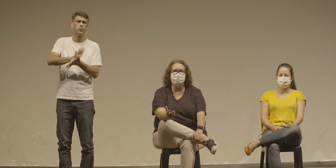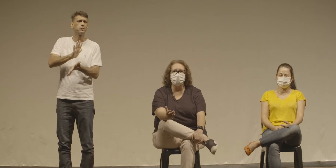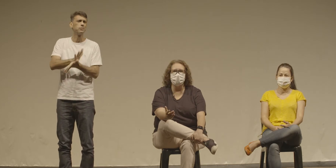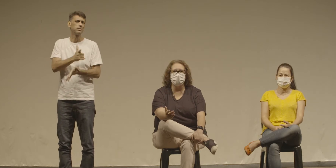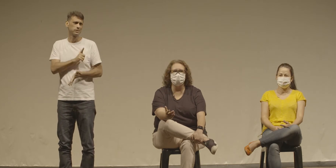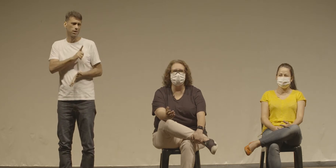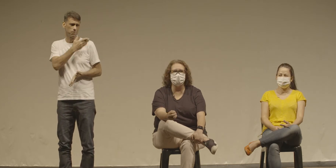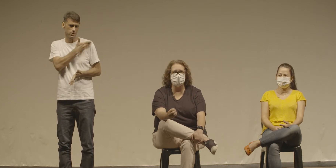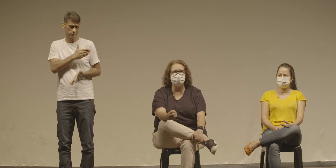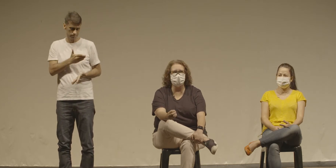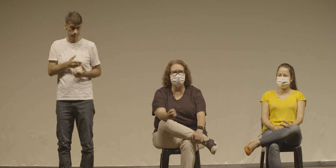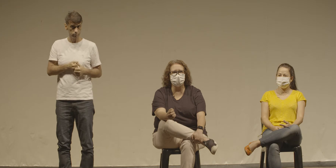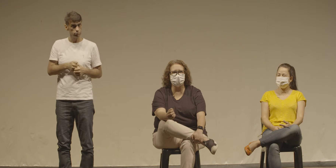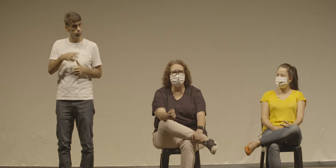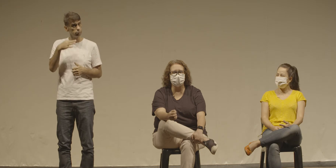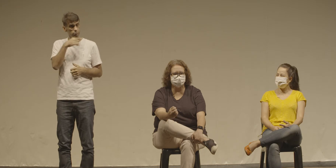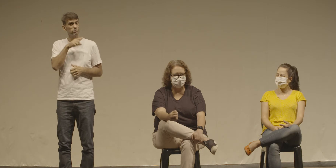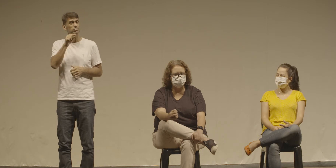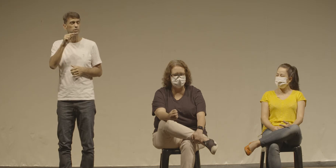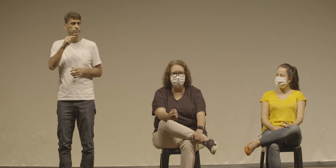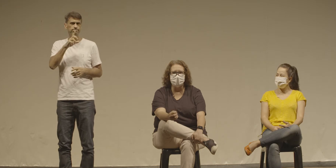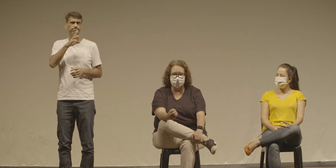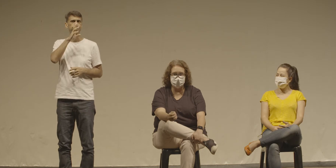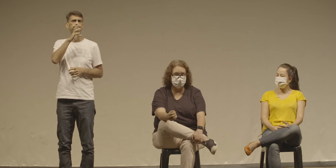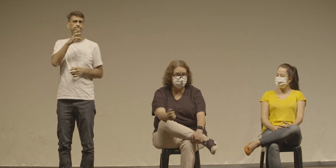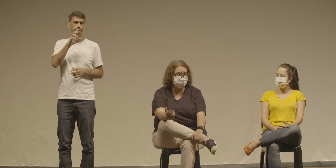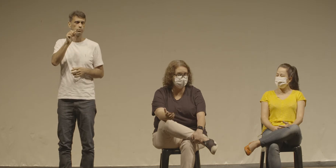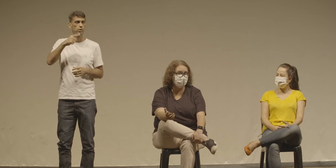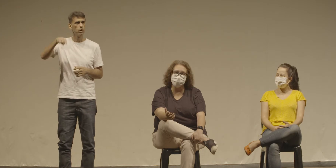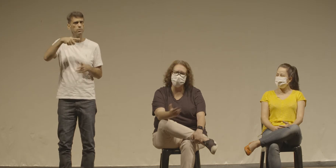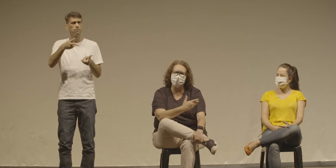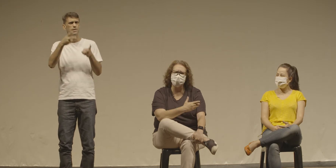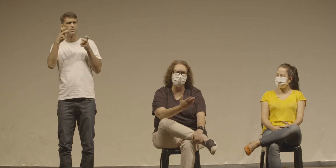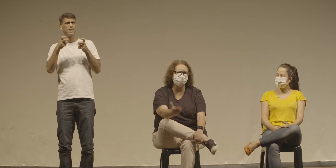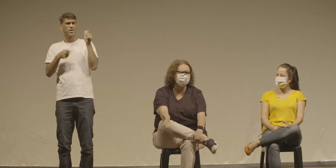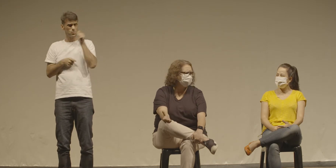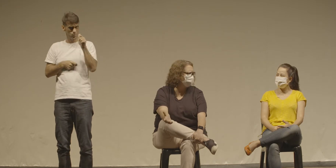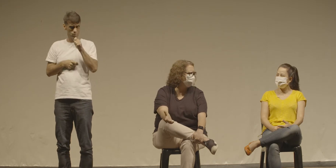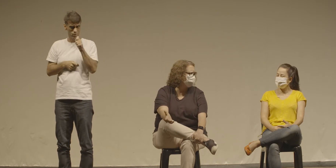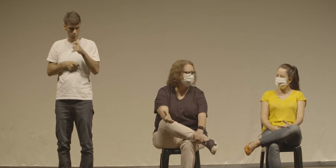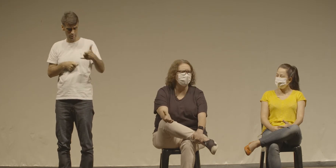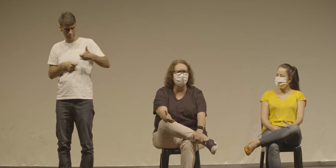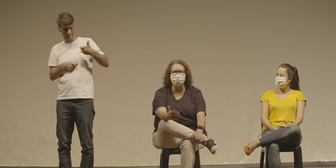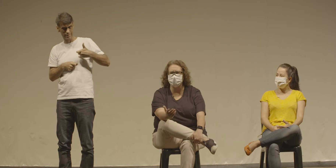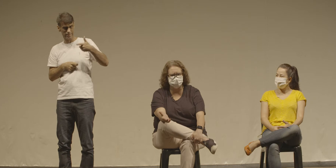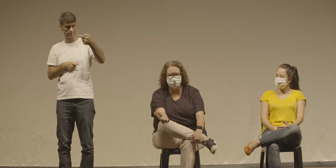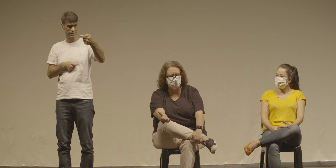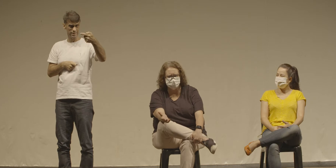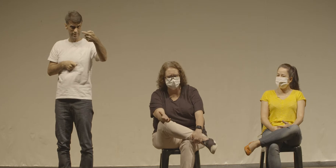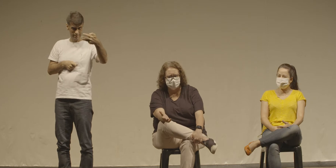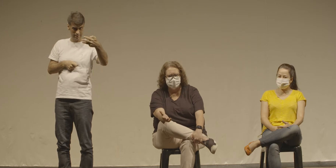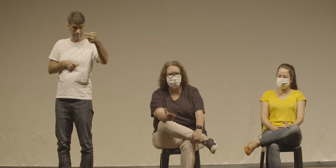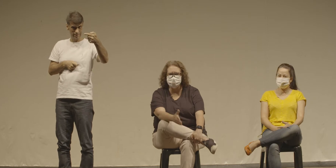E que o que fica de interessante é a gente perceber que essas mulheres hoje têm 73, 74,